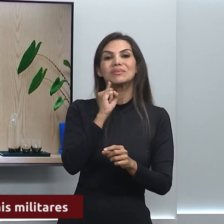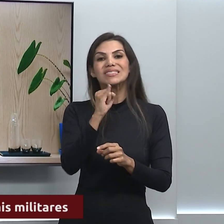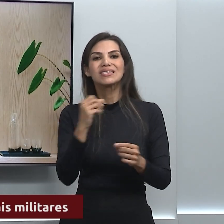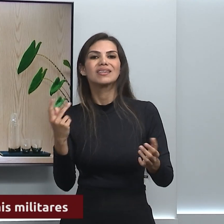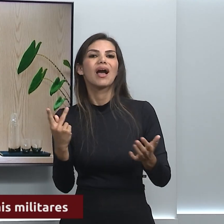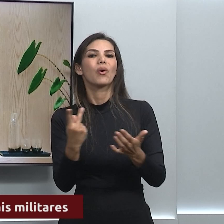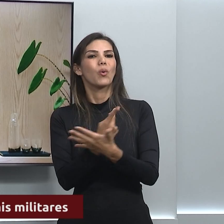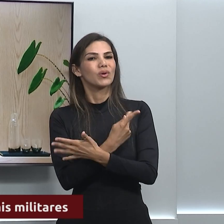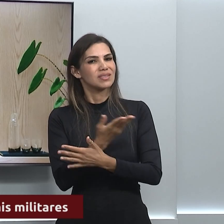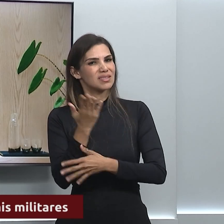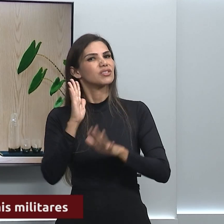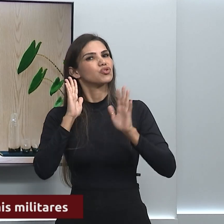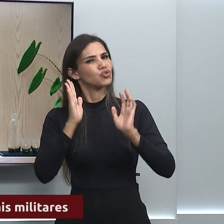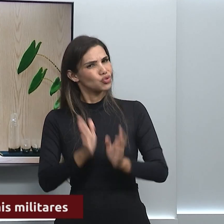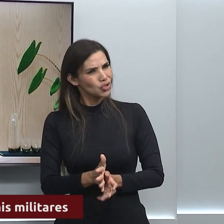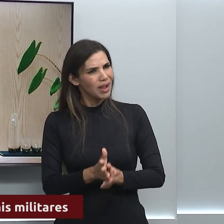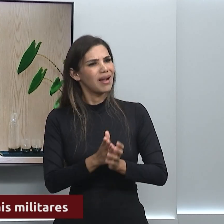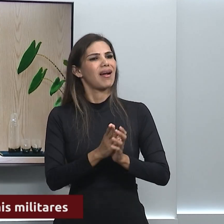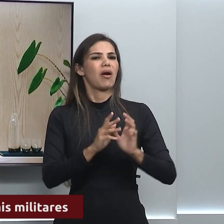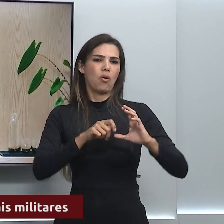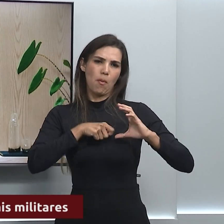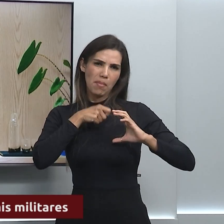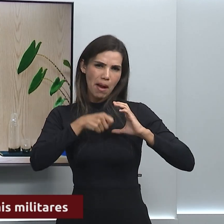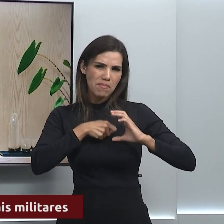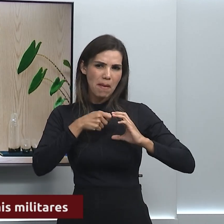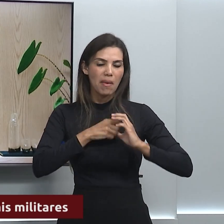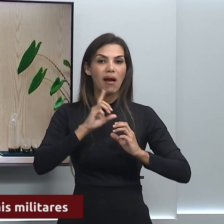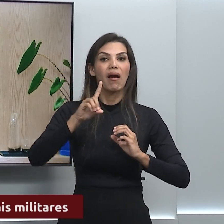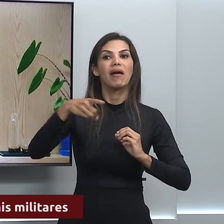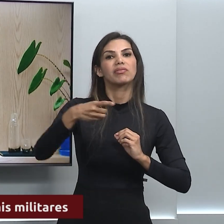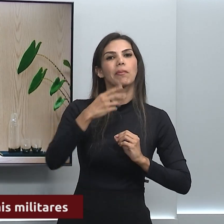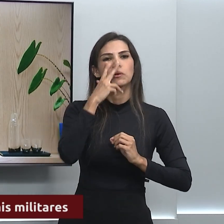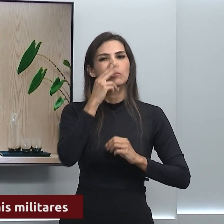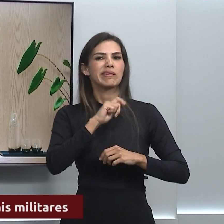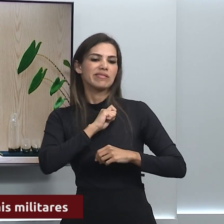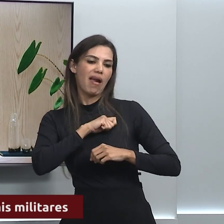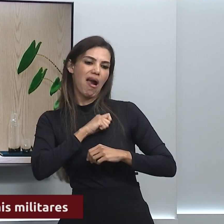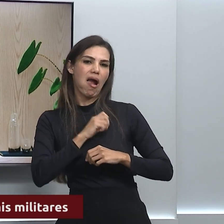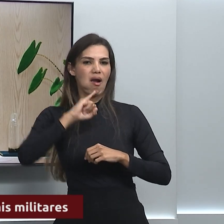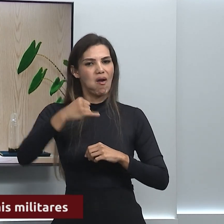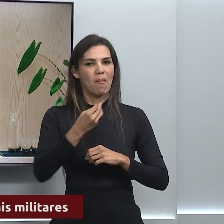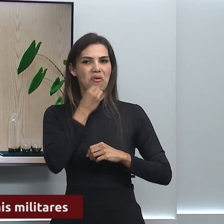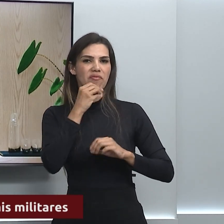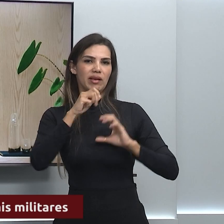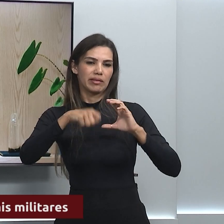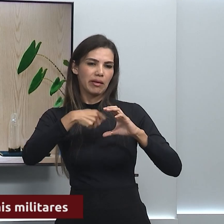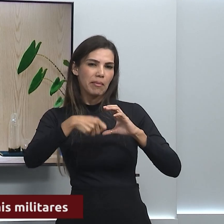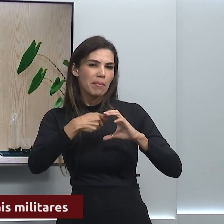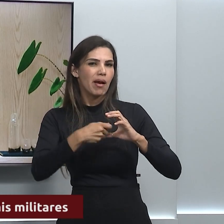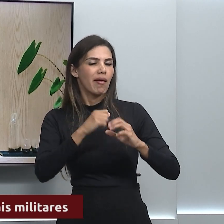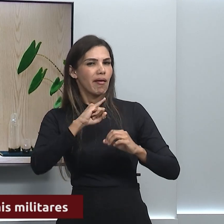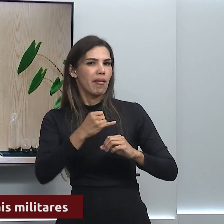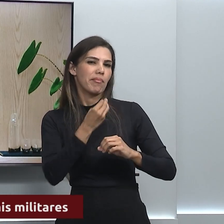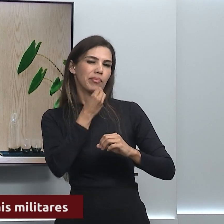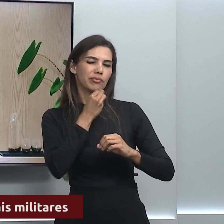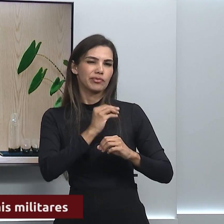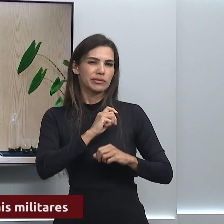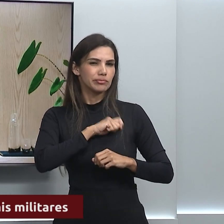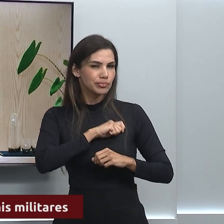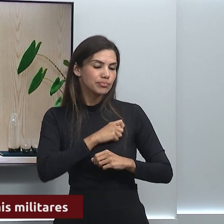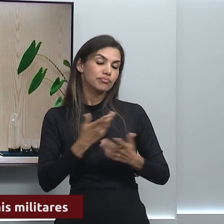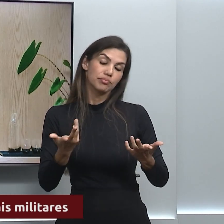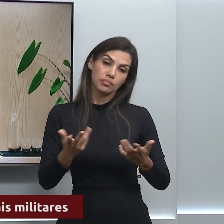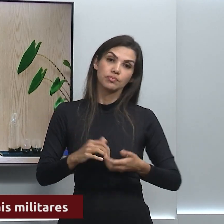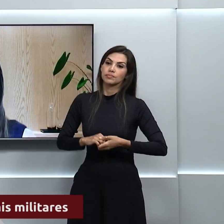historicamente, também já trouxeram muitos problemas para os policiais. Então, esse é um ponto que a gente tem muito a discutir. Bom, queria que você,